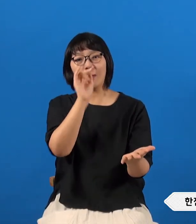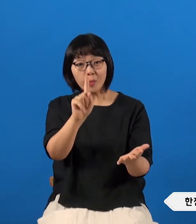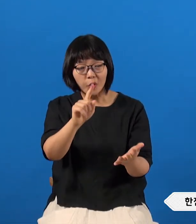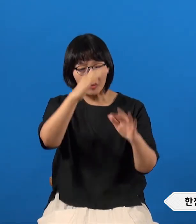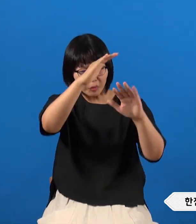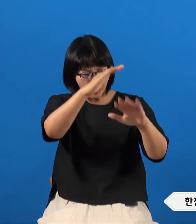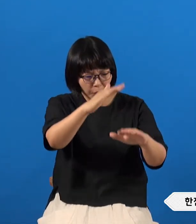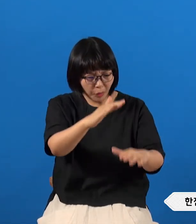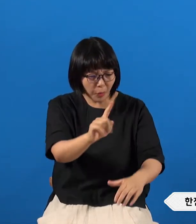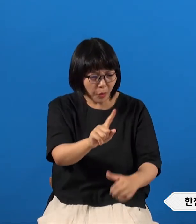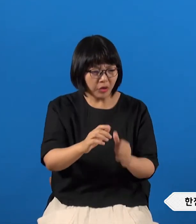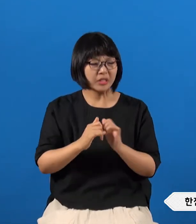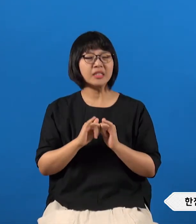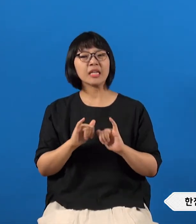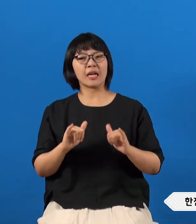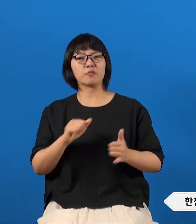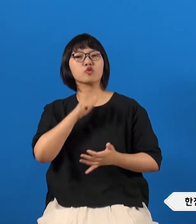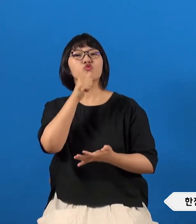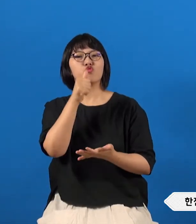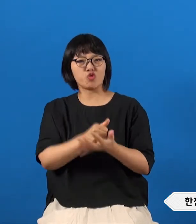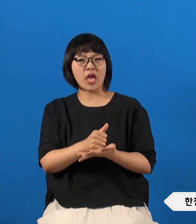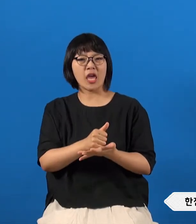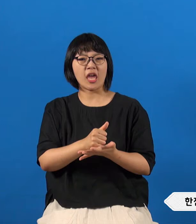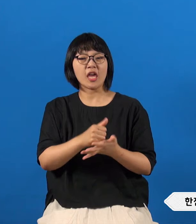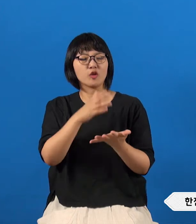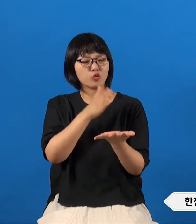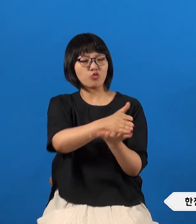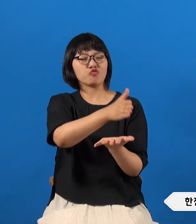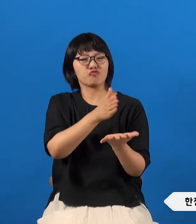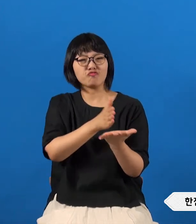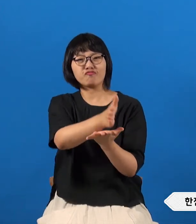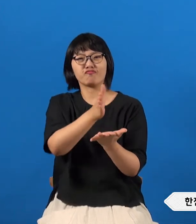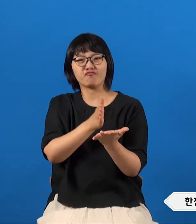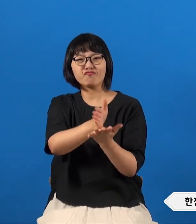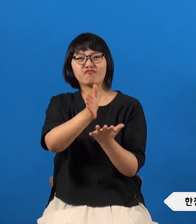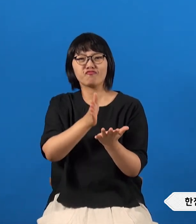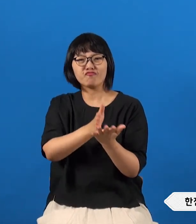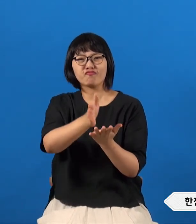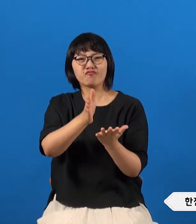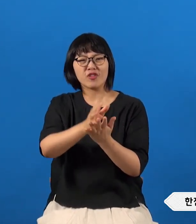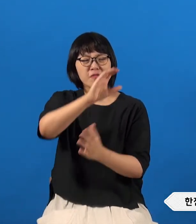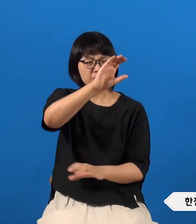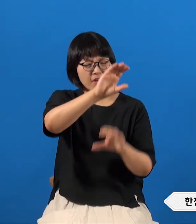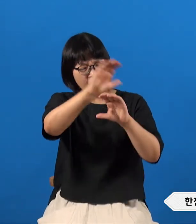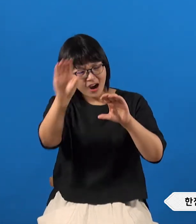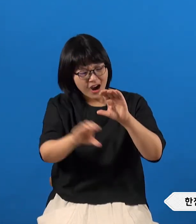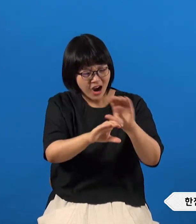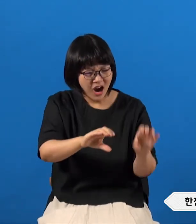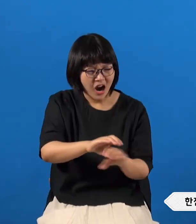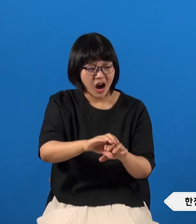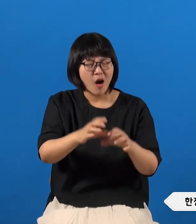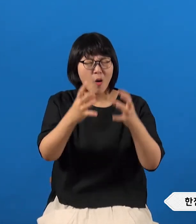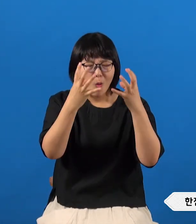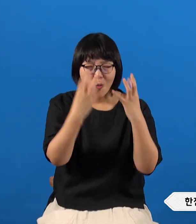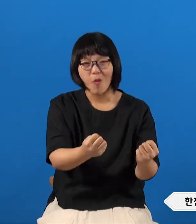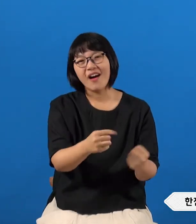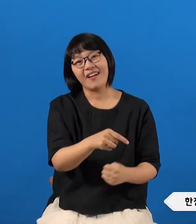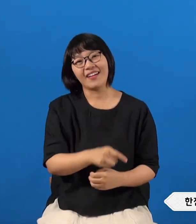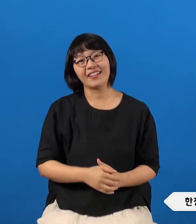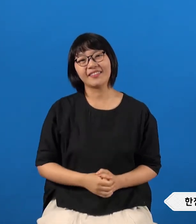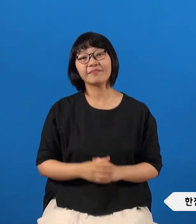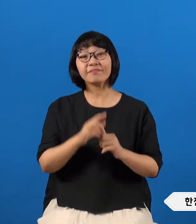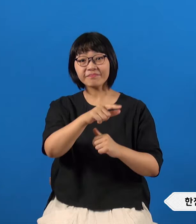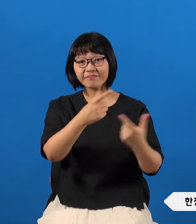인간이 짓는 이 죄의 항목들은 다 열거할 수 없을 정도로 무수합니다.